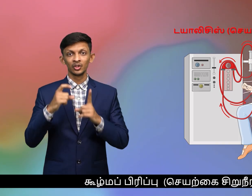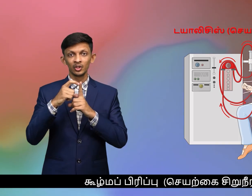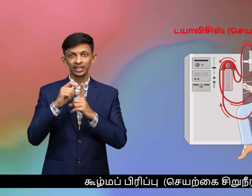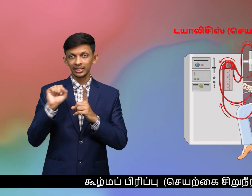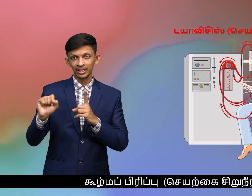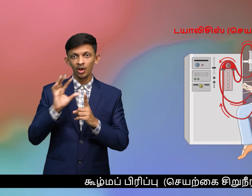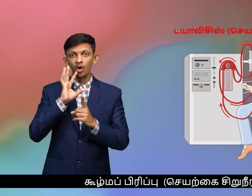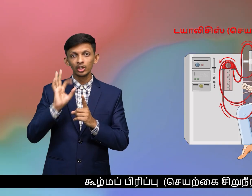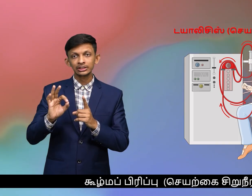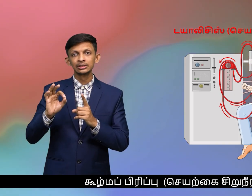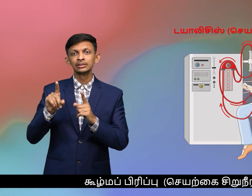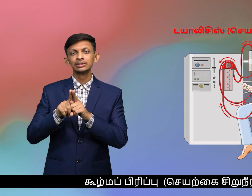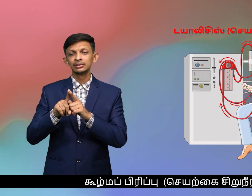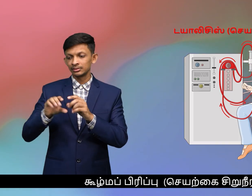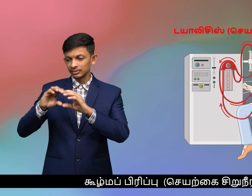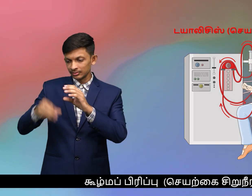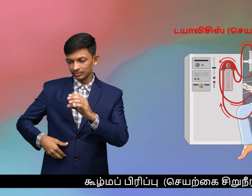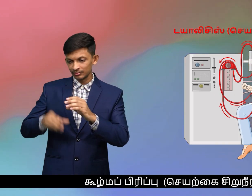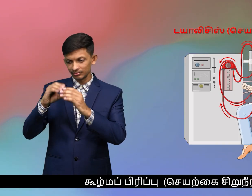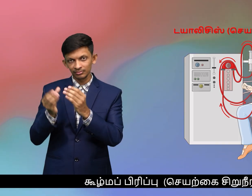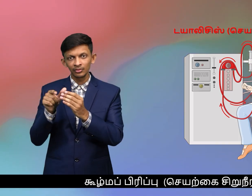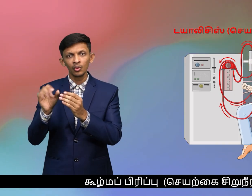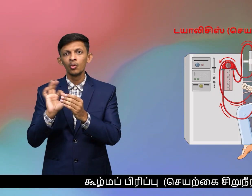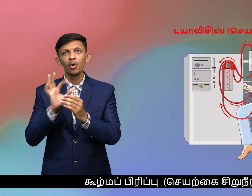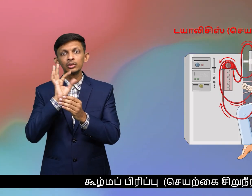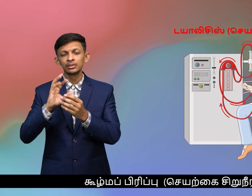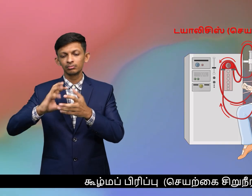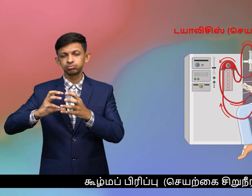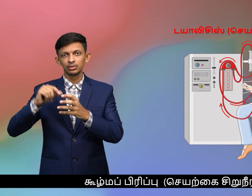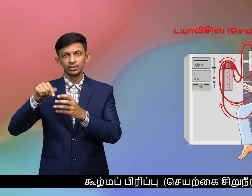கூழ்ம பிரிப்பு, அதாவது செயற்கை சிறுநீரகம்.